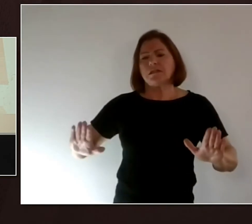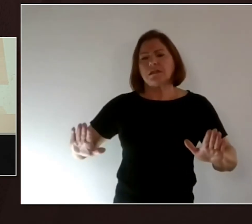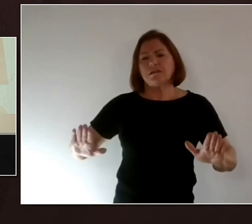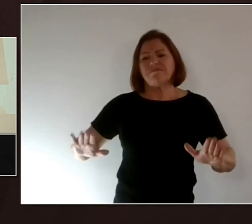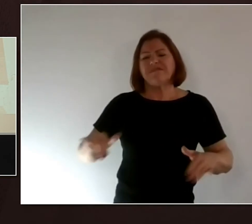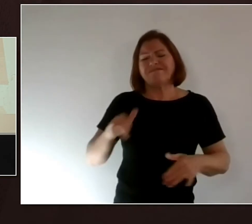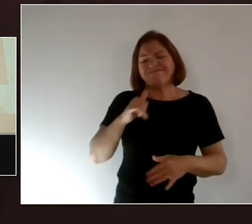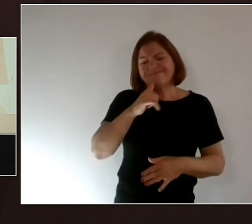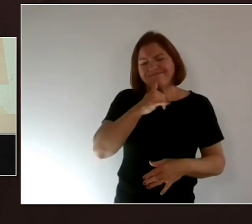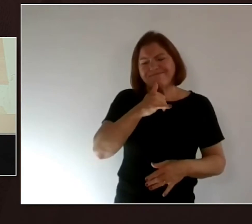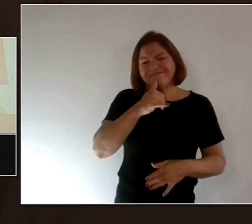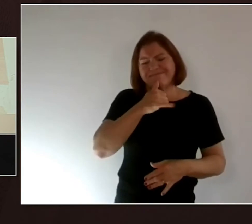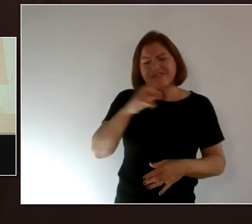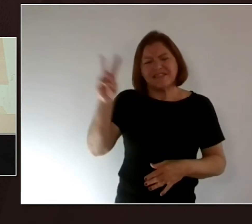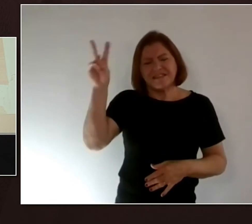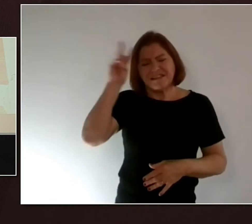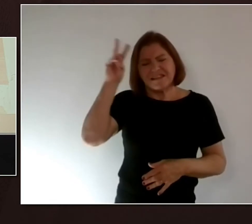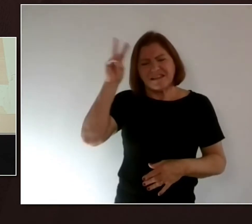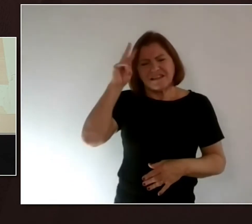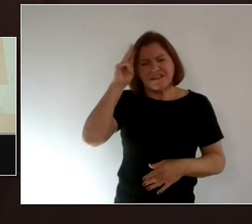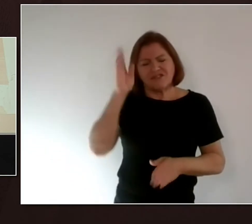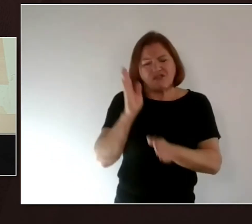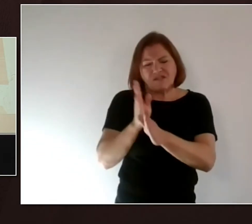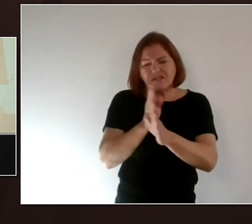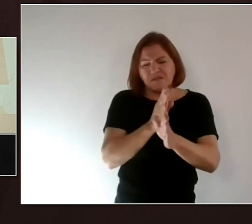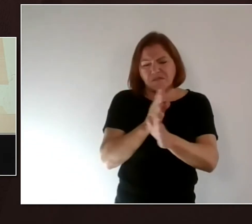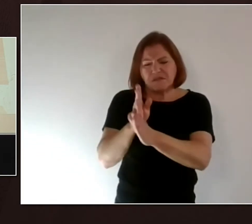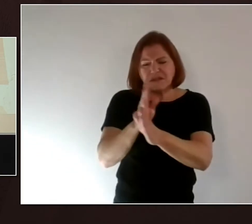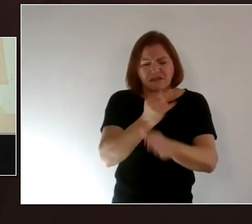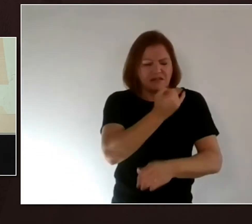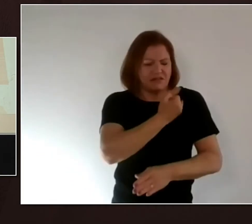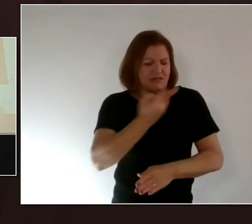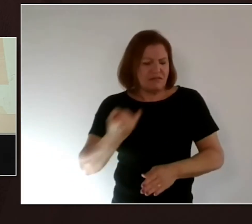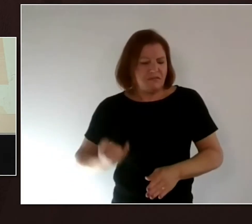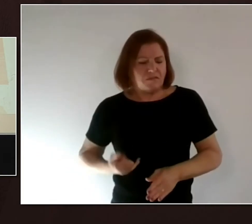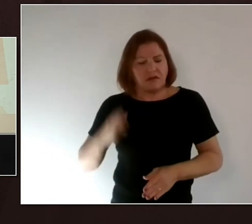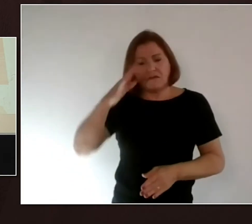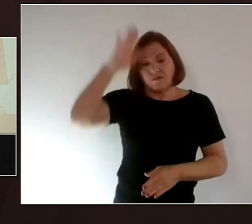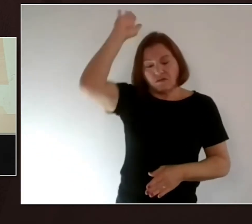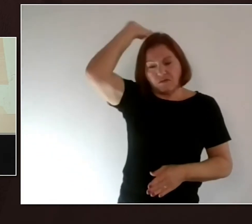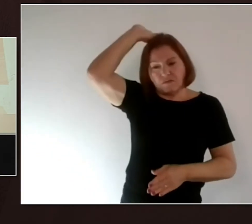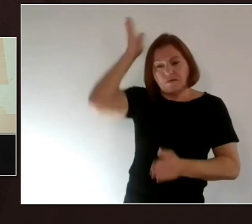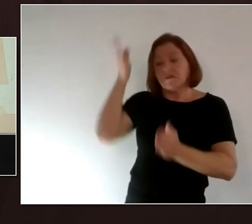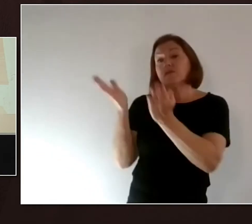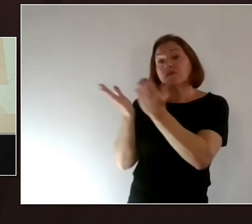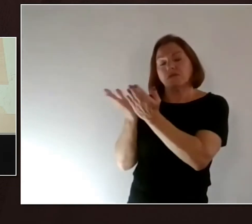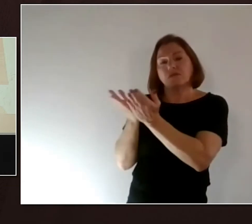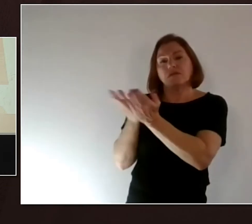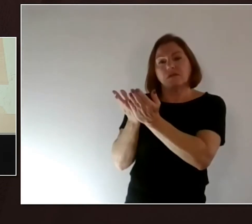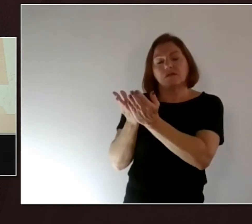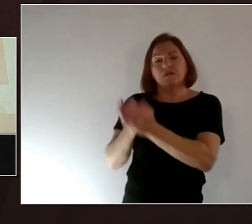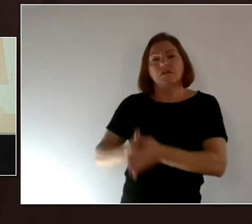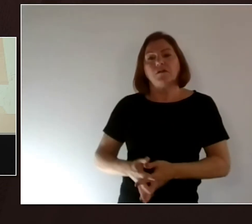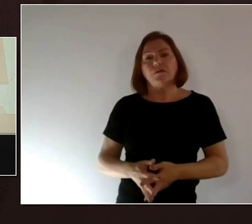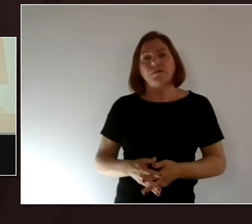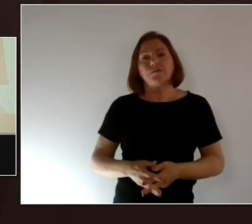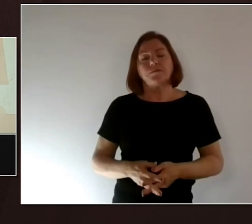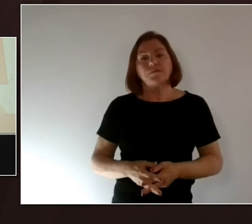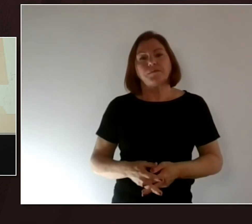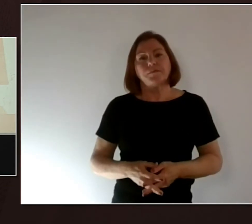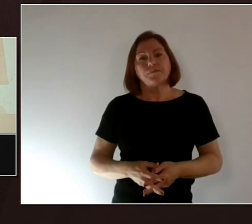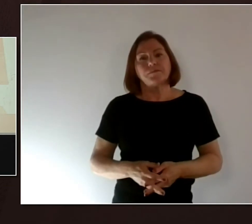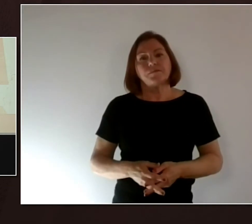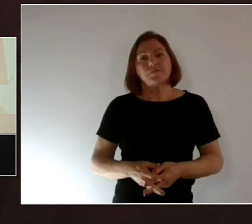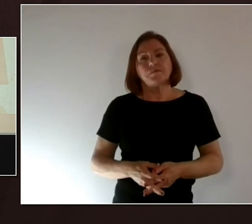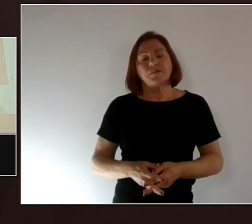das perseguições do Império Romano aos cristãos. Então, irmãos, vou chegar no